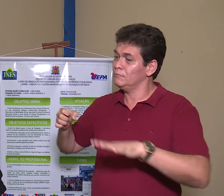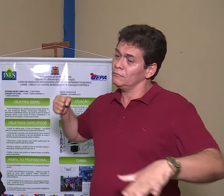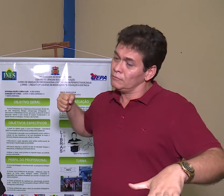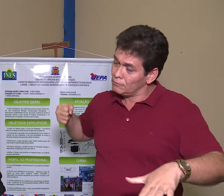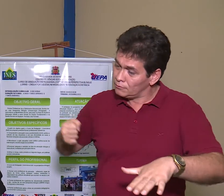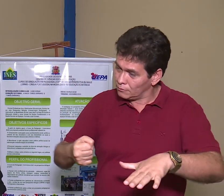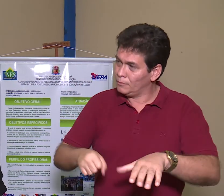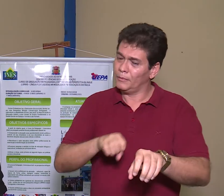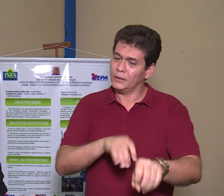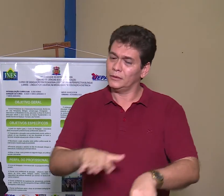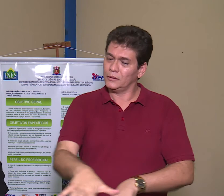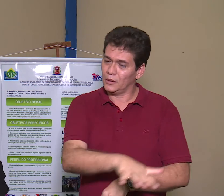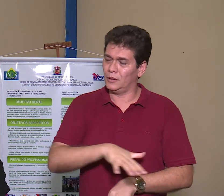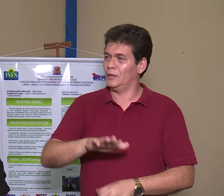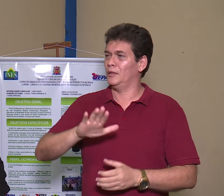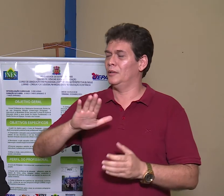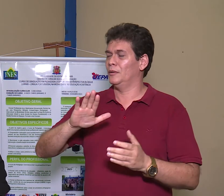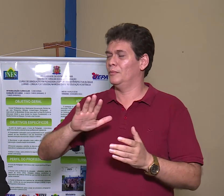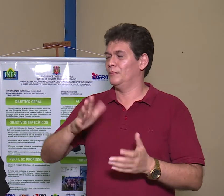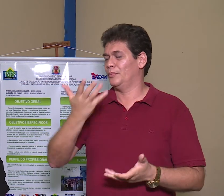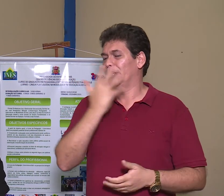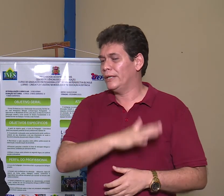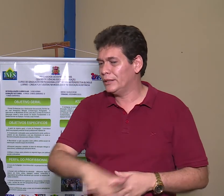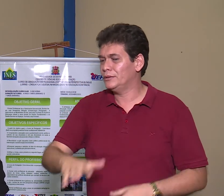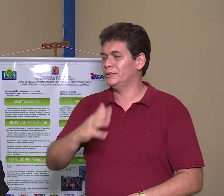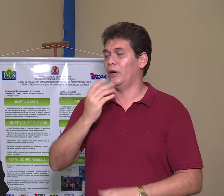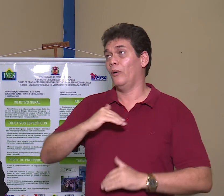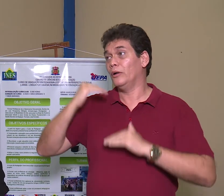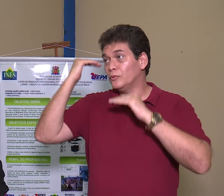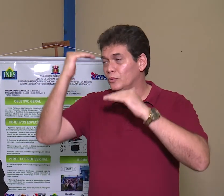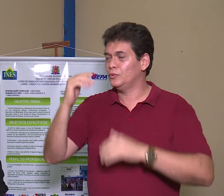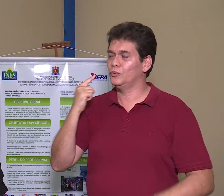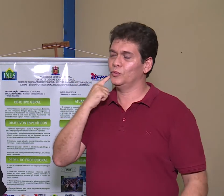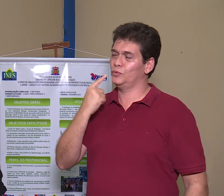que seja fluente em Libras, eles precisam buscar,